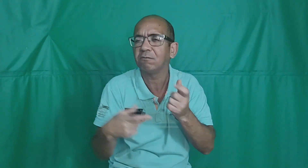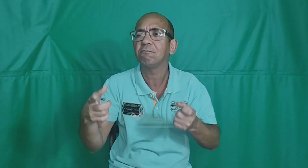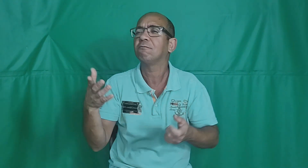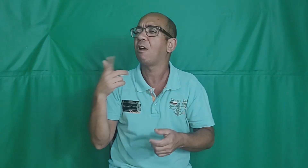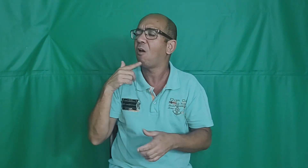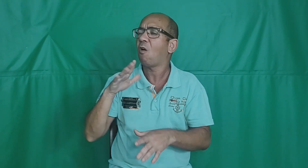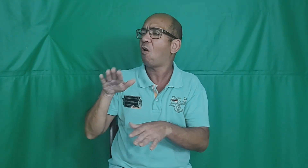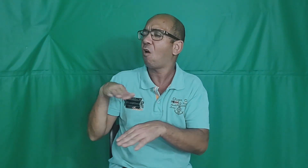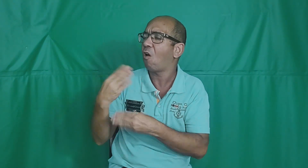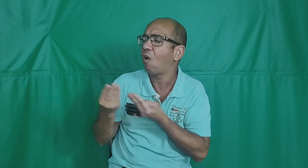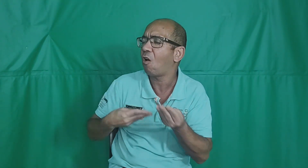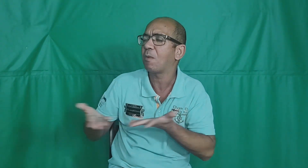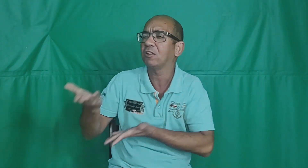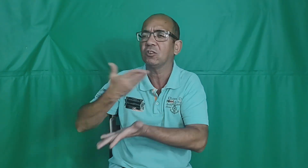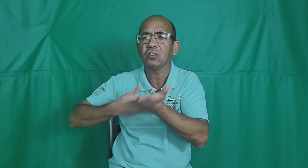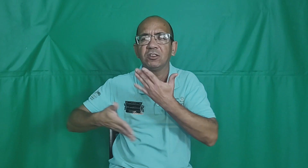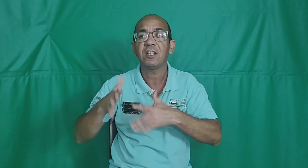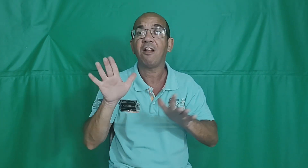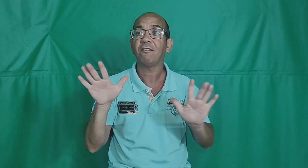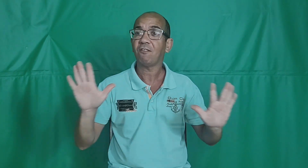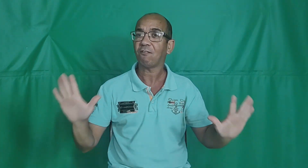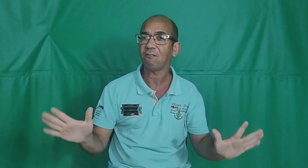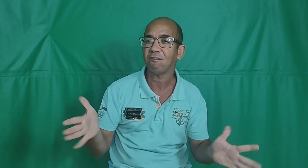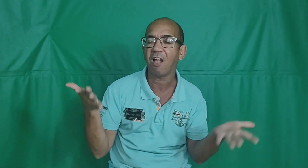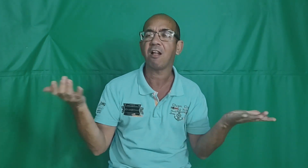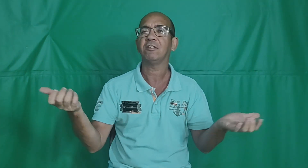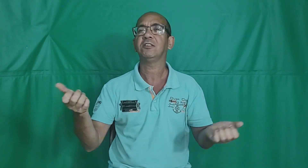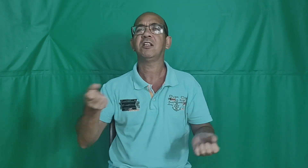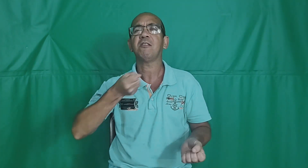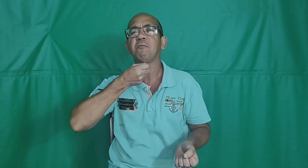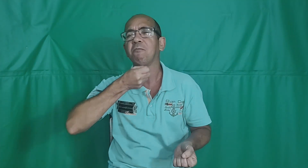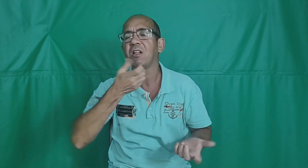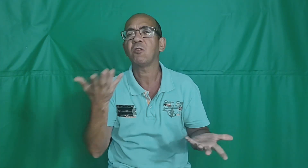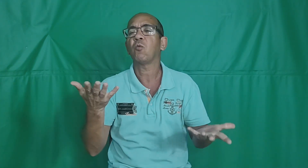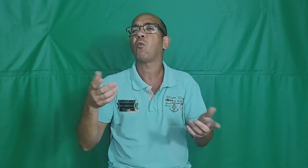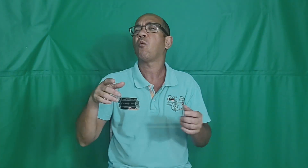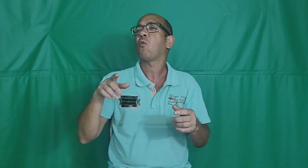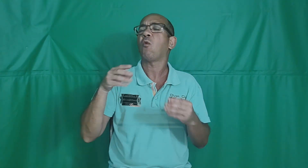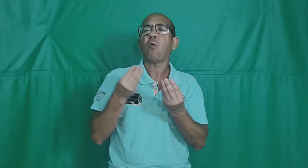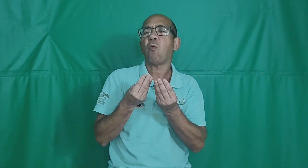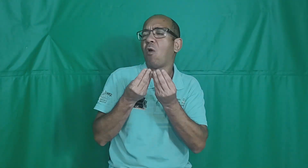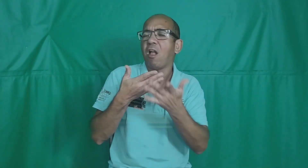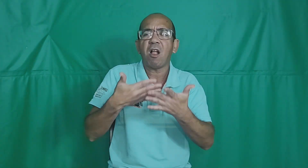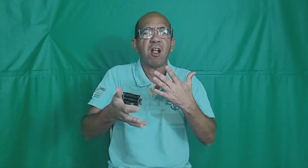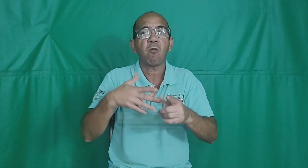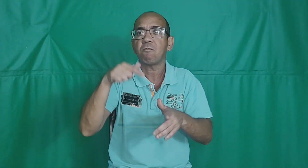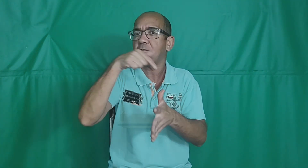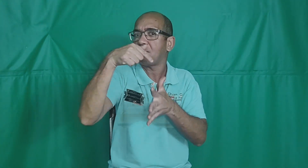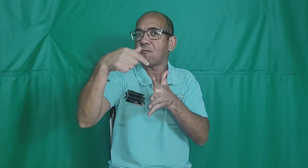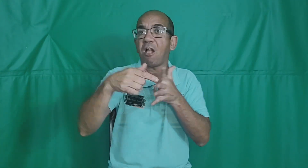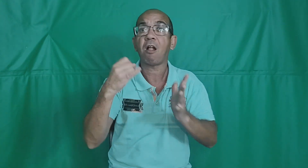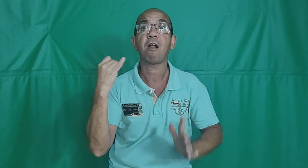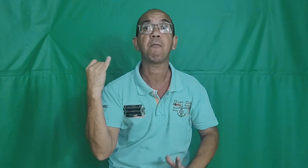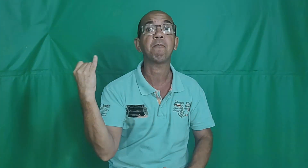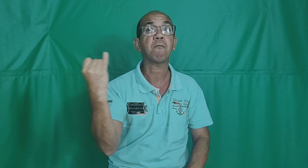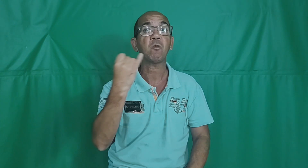Me sinto muito incentivado tudo por conta da acessibilidade em Libras. Aos poucos estou entendendo